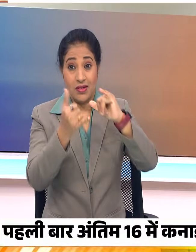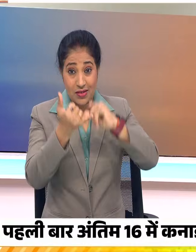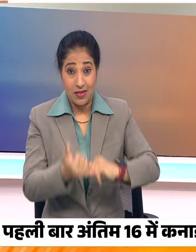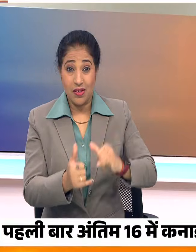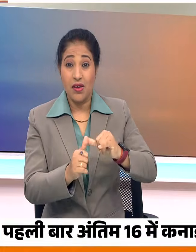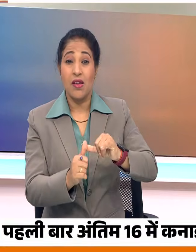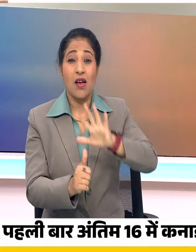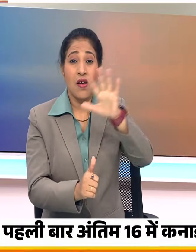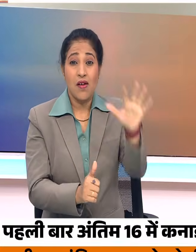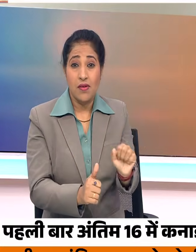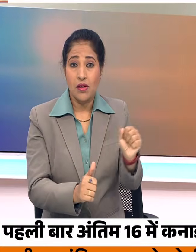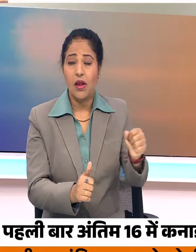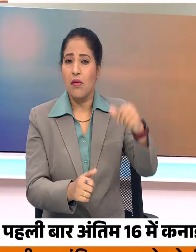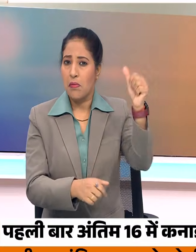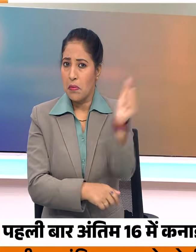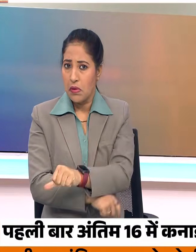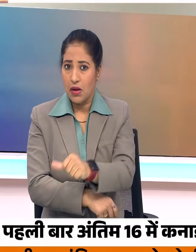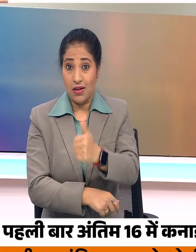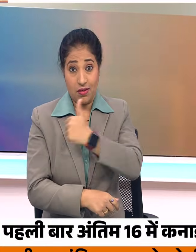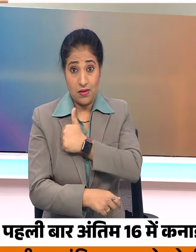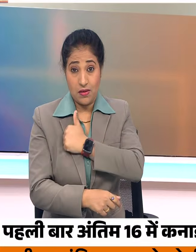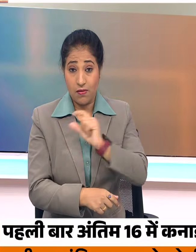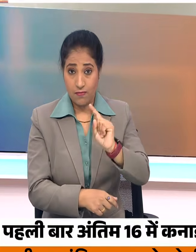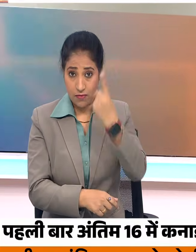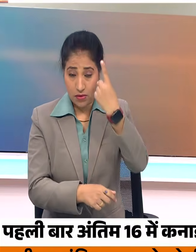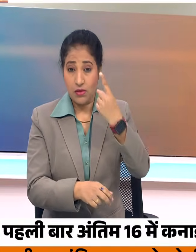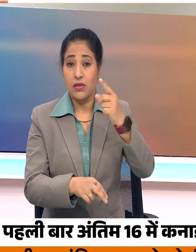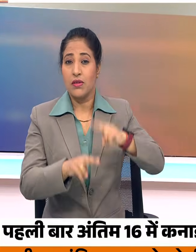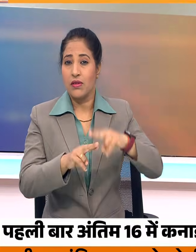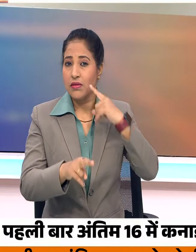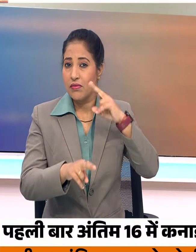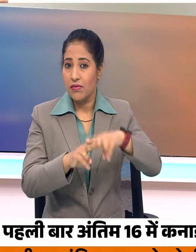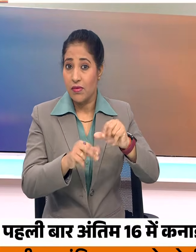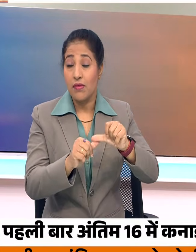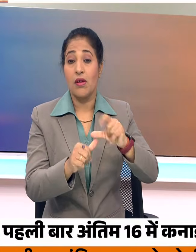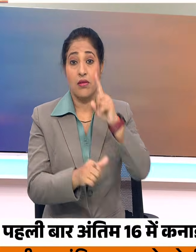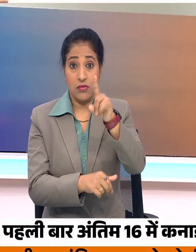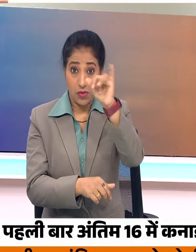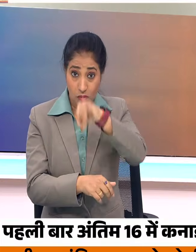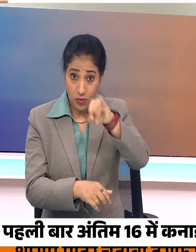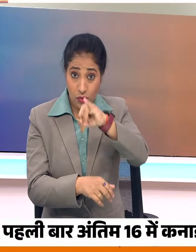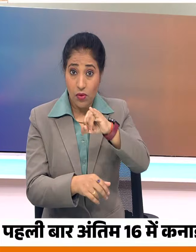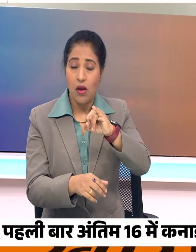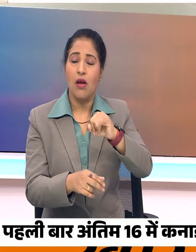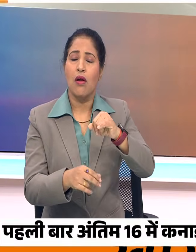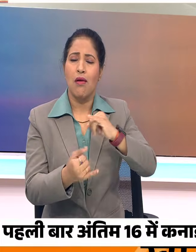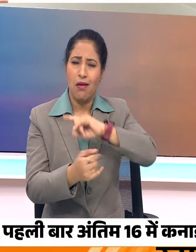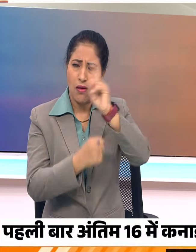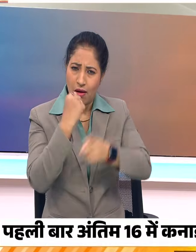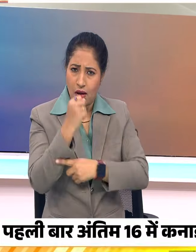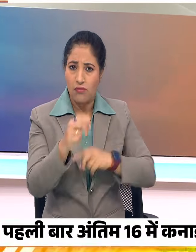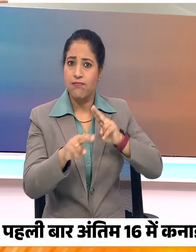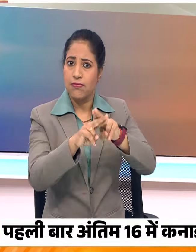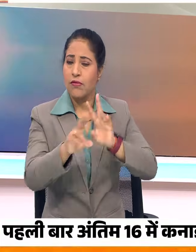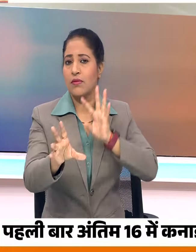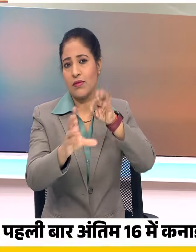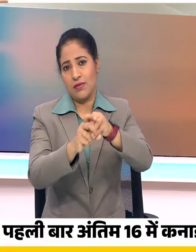हराकर कनाडा ने पहली बार फीफा विश्व कप के अंतिम 16 में बनाई जगह।